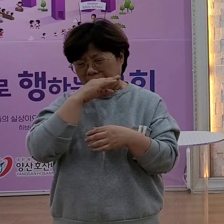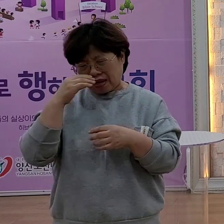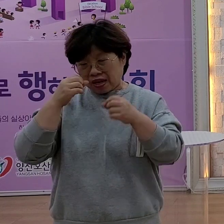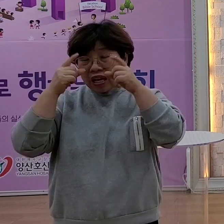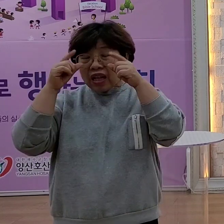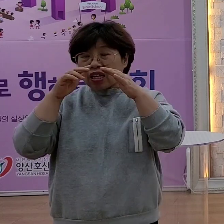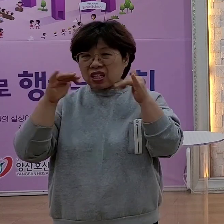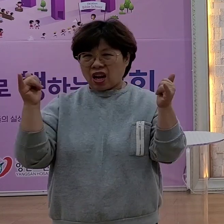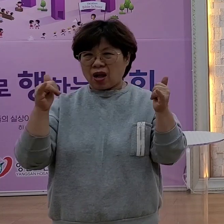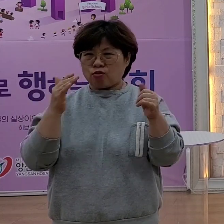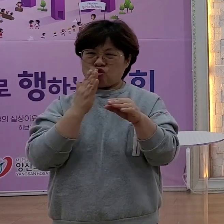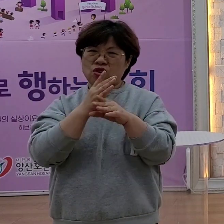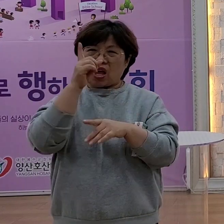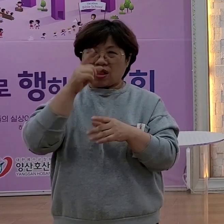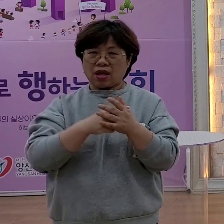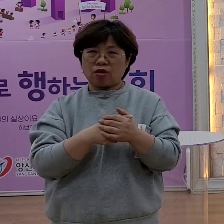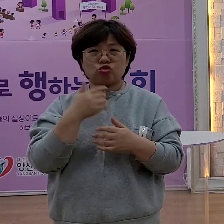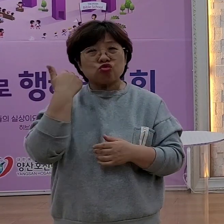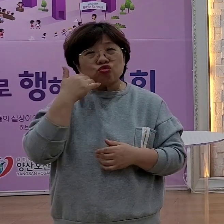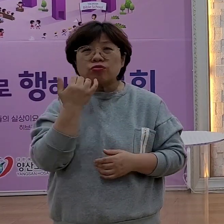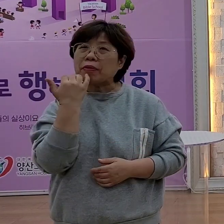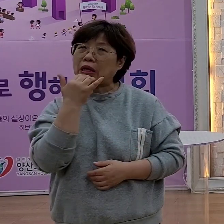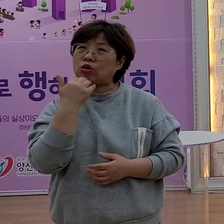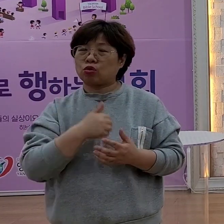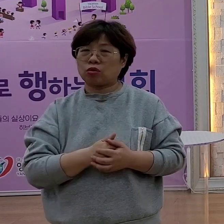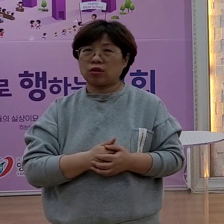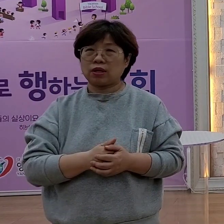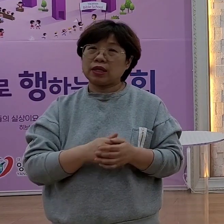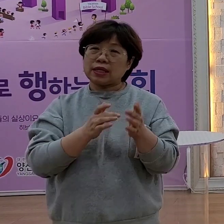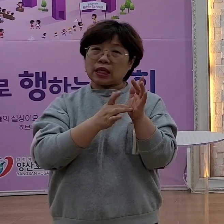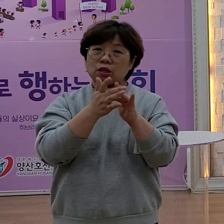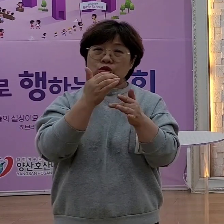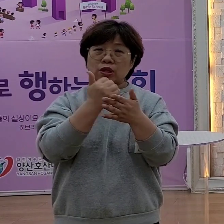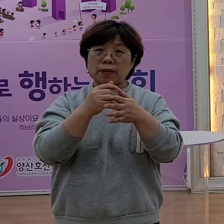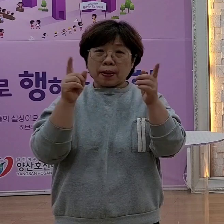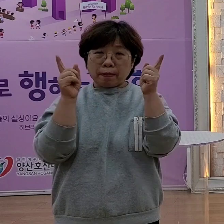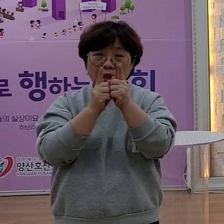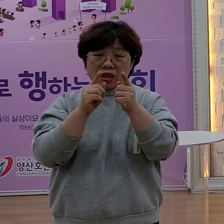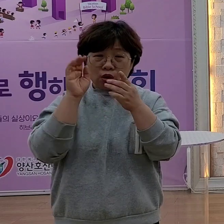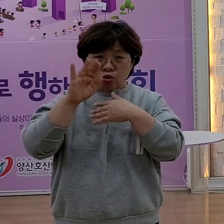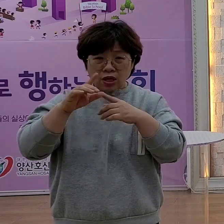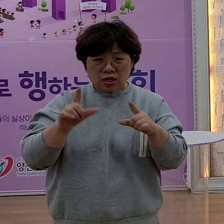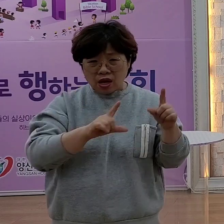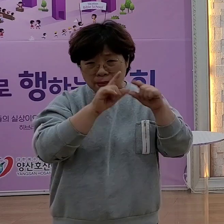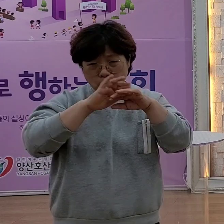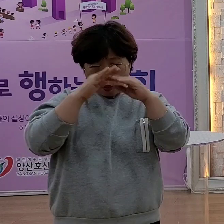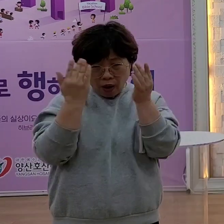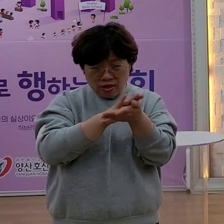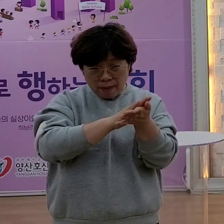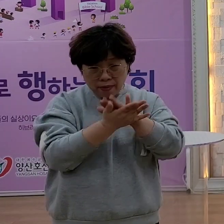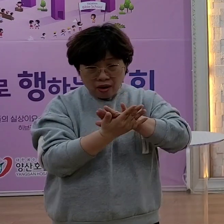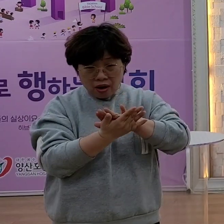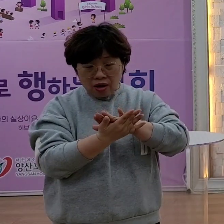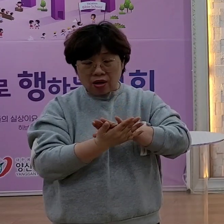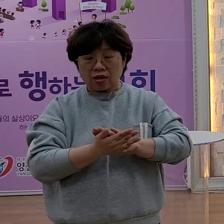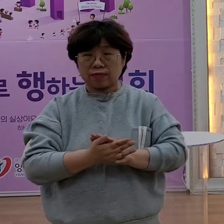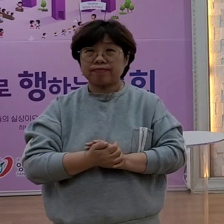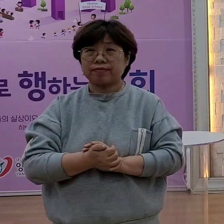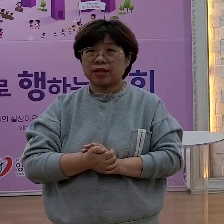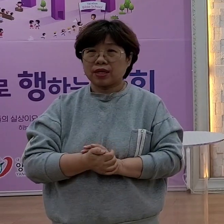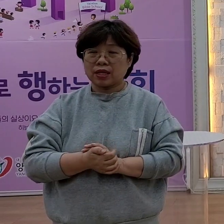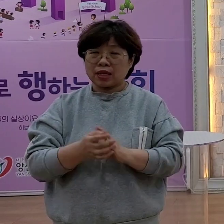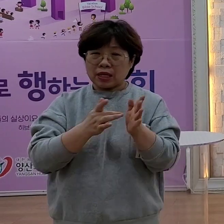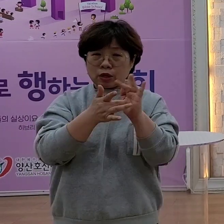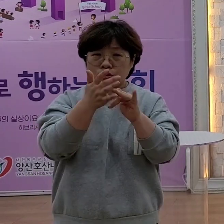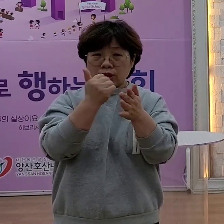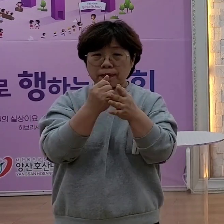인생이 바뀌었는데 예수님을 만난 후에 완전히 삶이 달라졌지 않습니까? 그가 예수님 만나기 전에는 베드로가